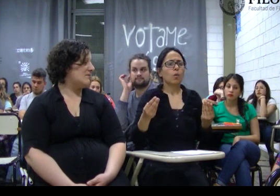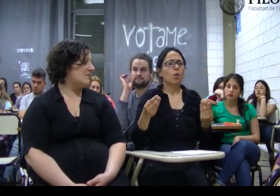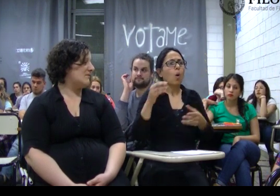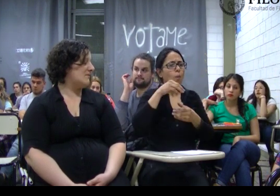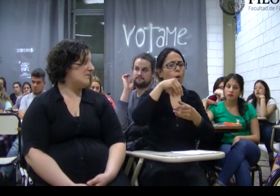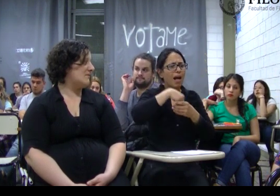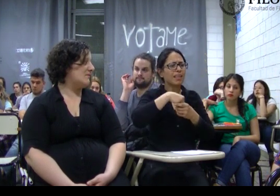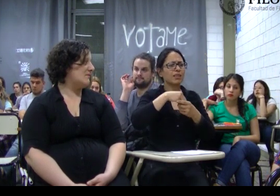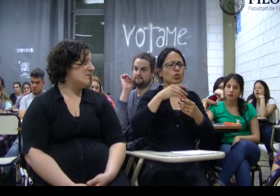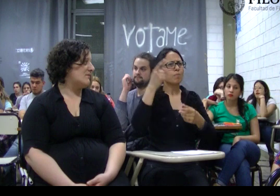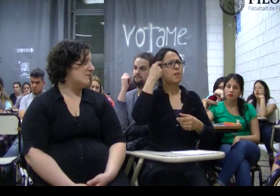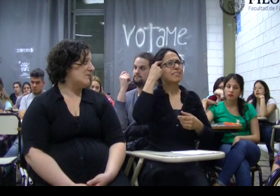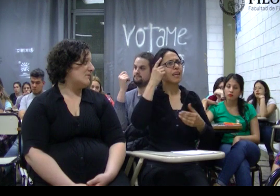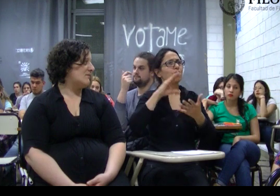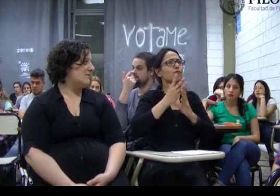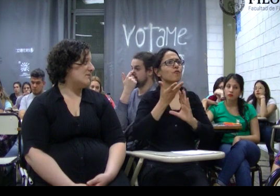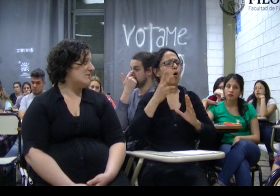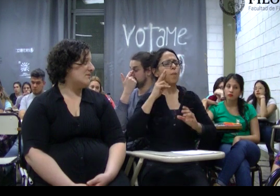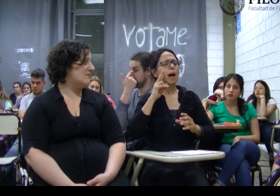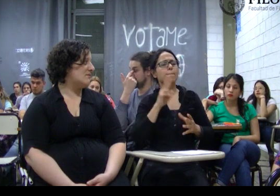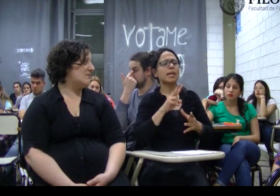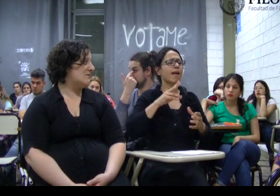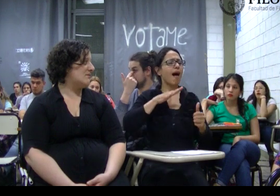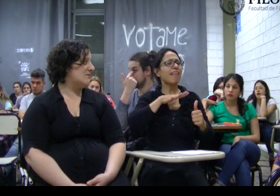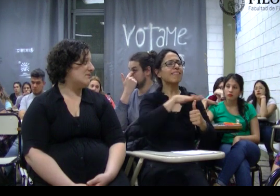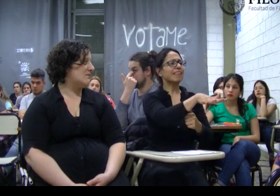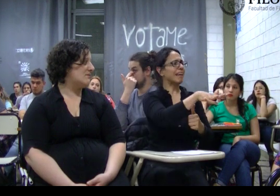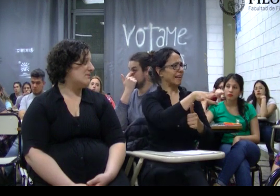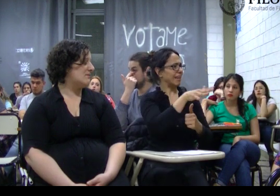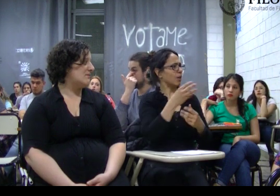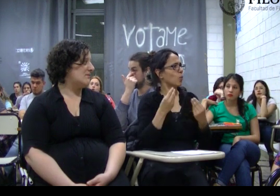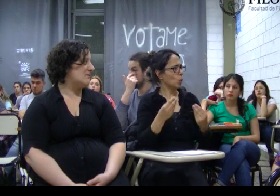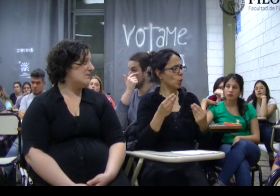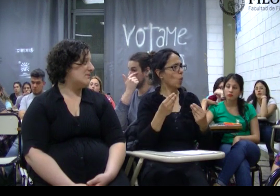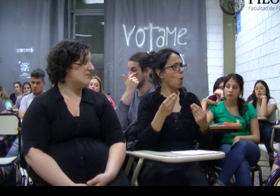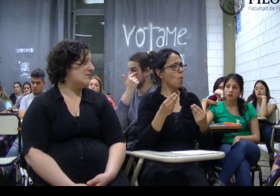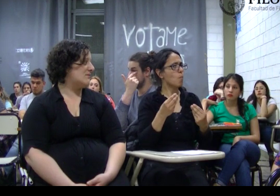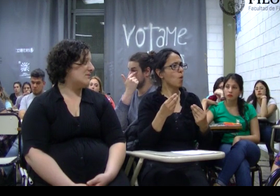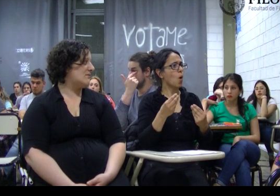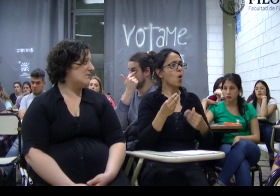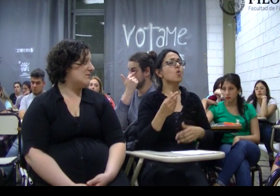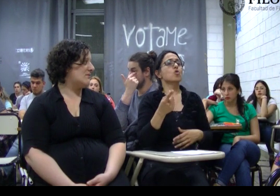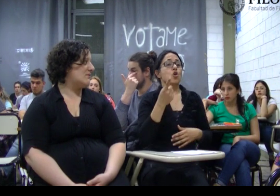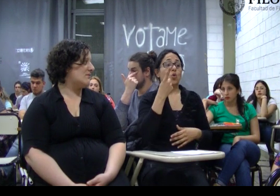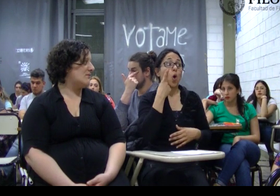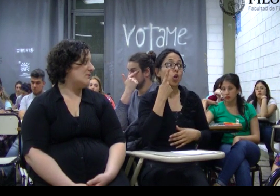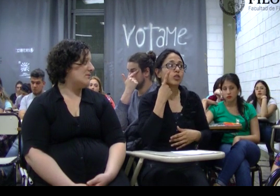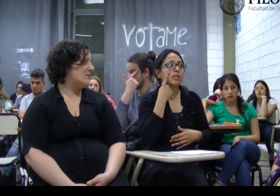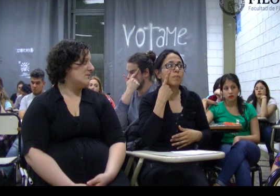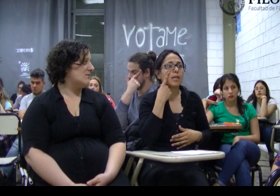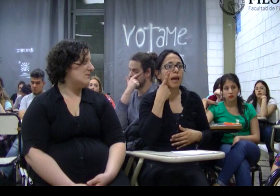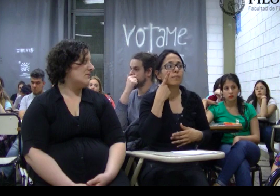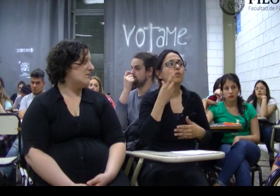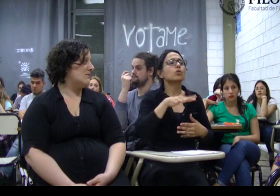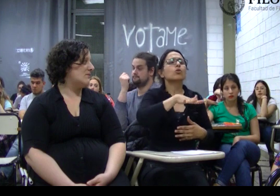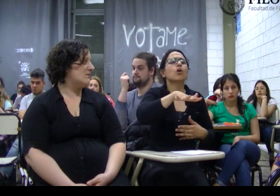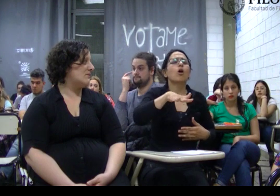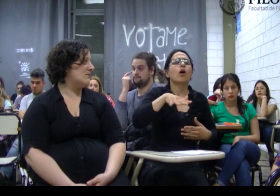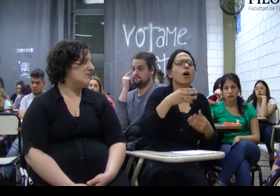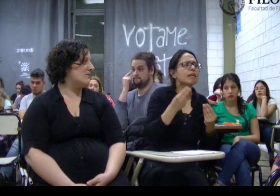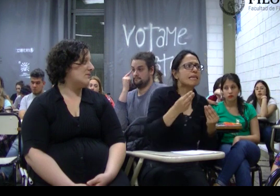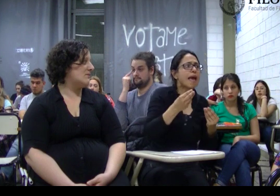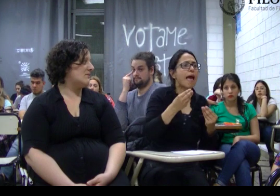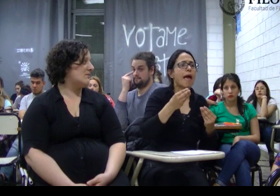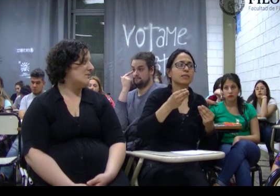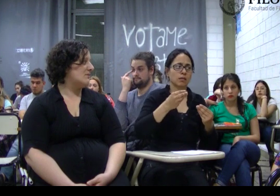de género, asumiendo que el conocimiento es un terreno de disputas políticas y ha sido